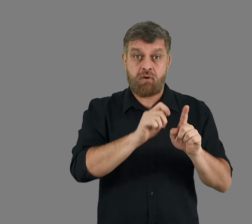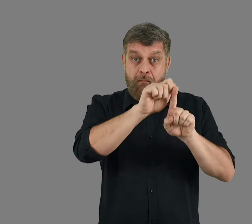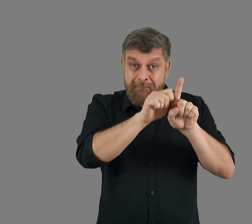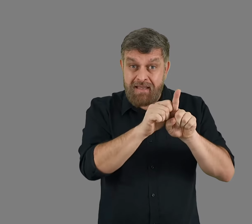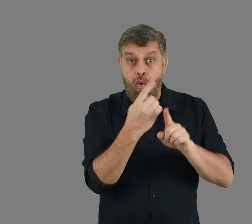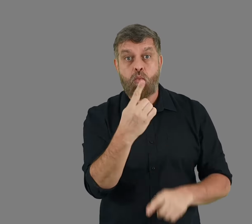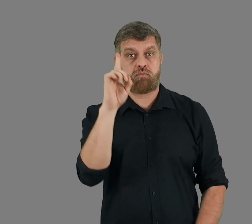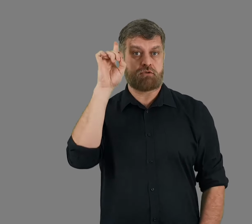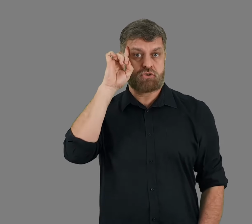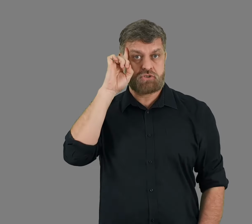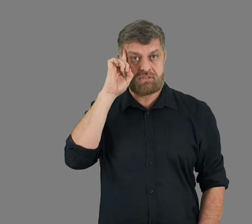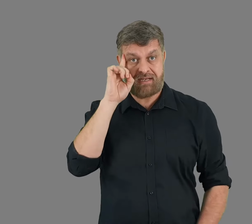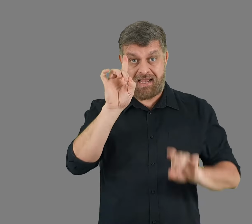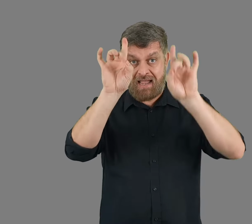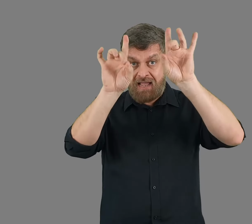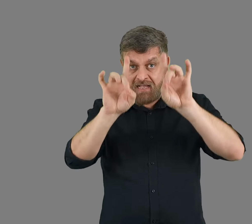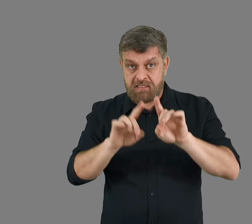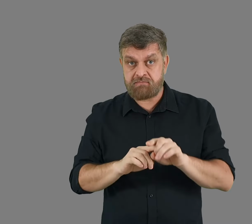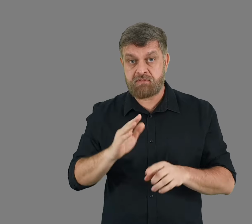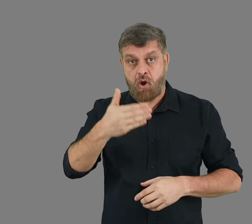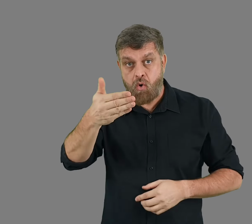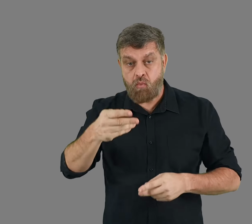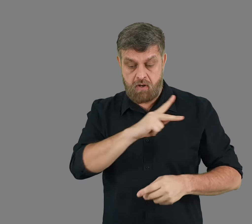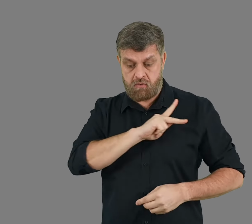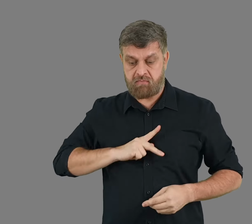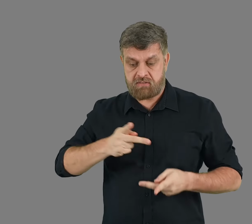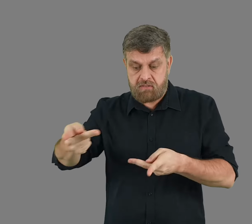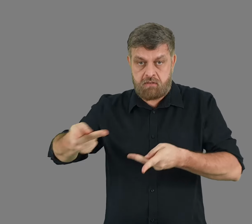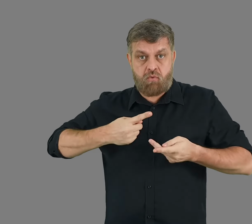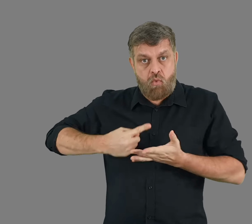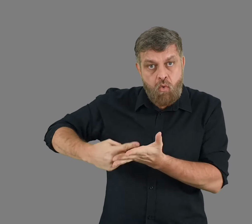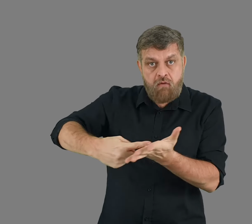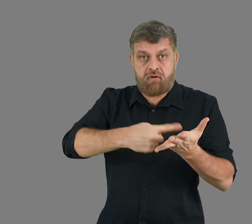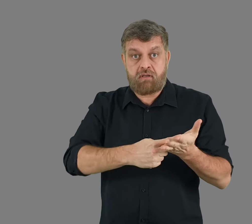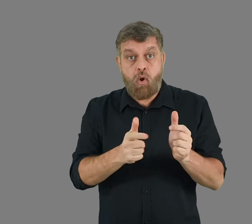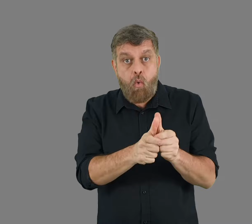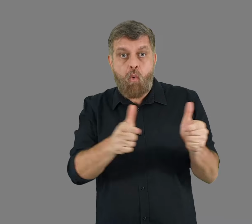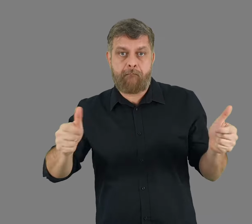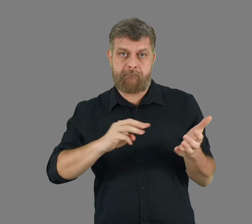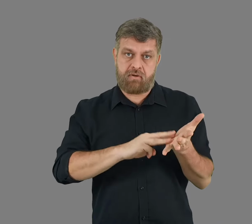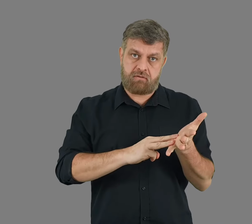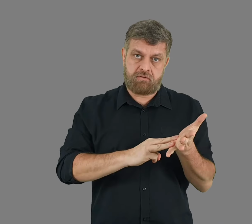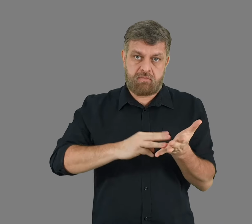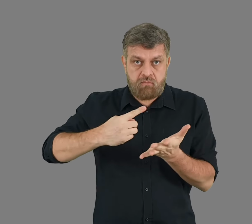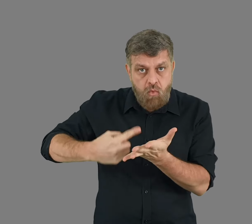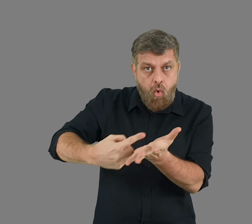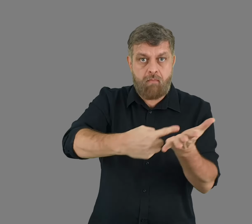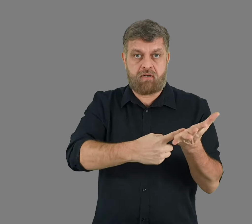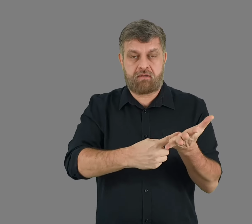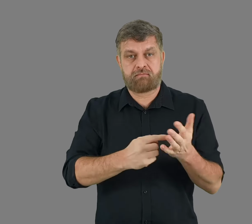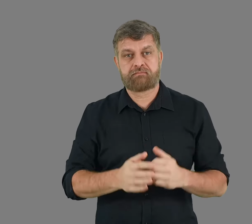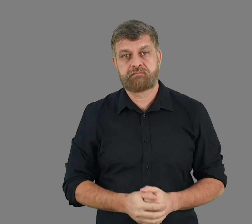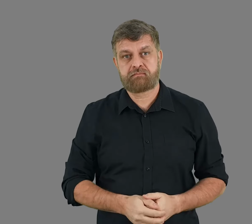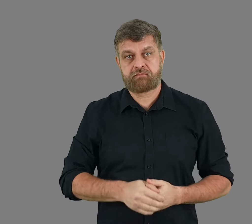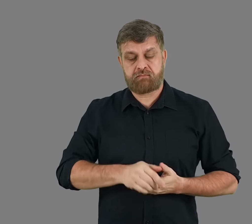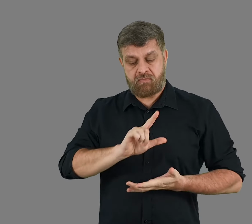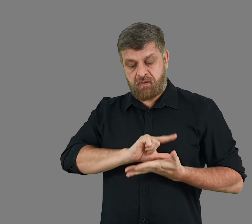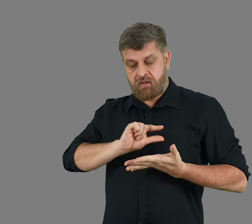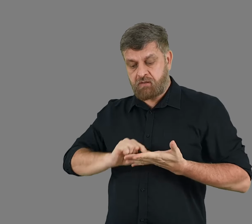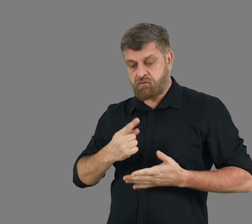e extraordinariamente, quando convocada pelo presidente ou pela maioria de seus membros. Artigo 14. Compete à